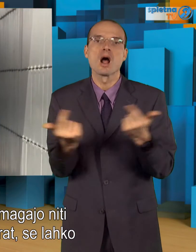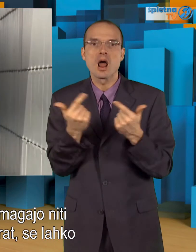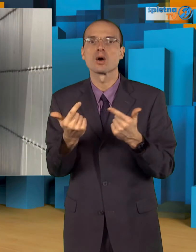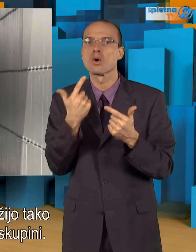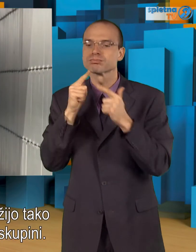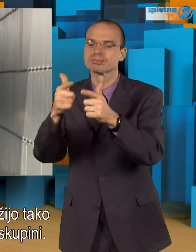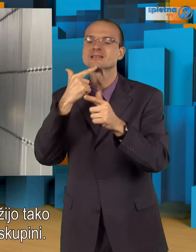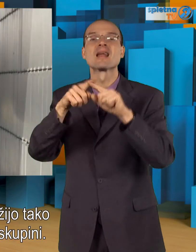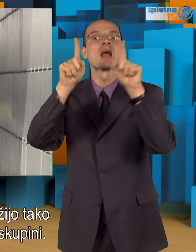tinnitus skupini.